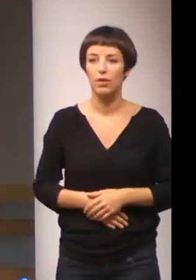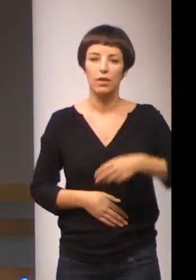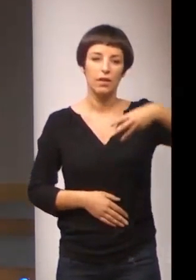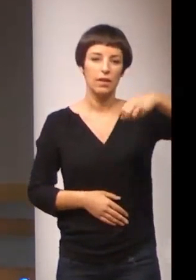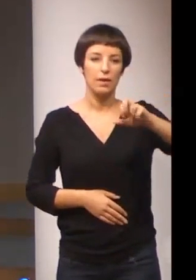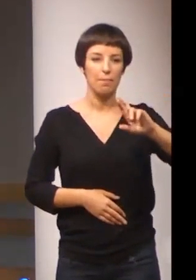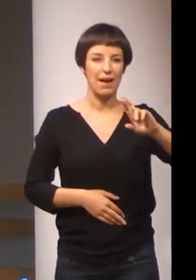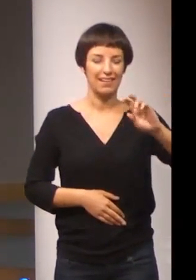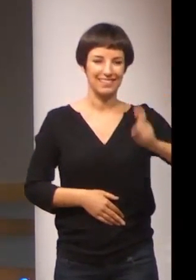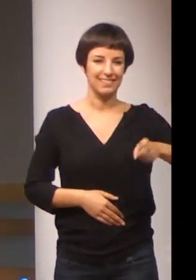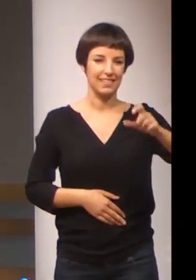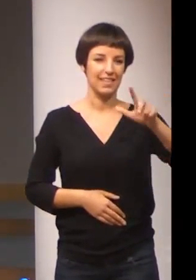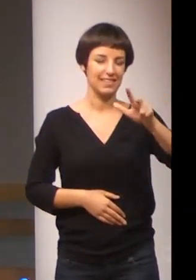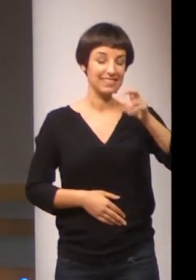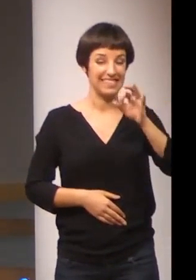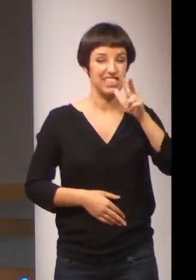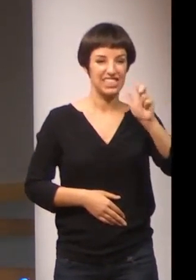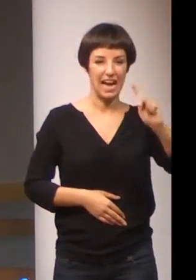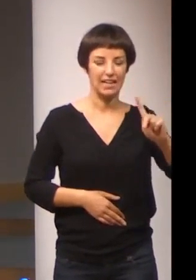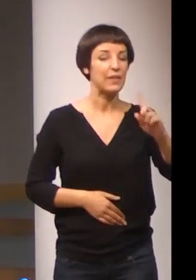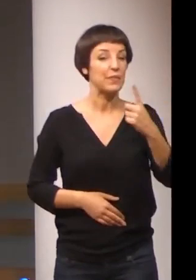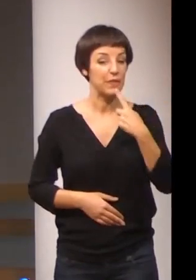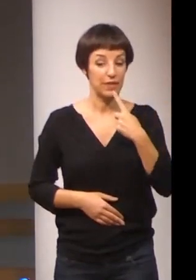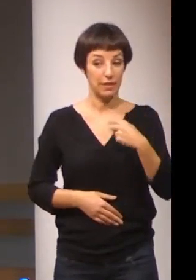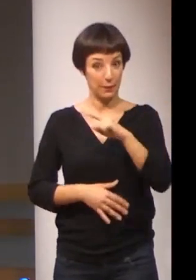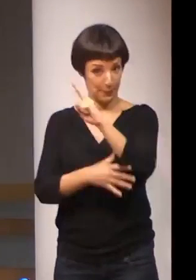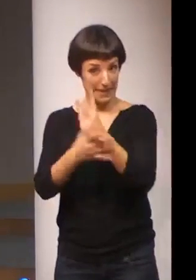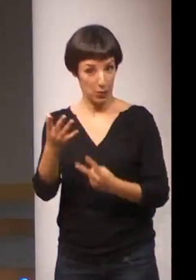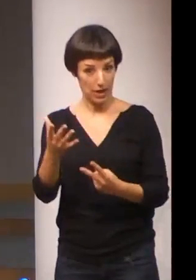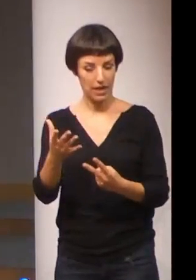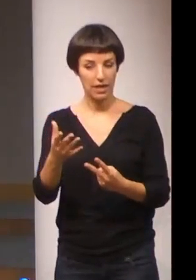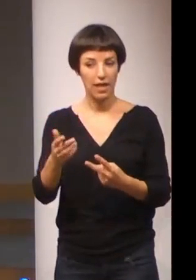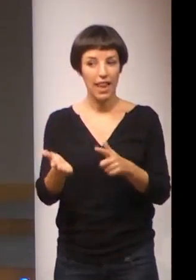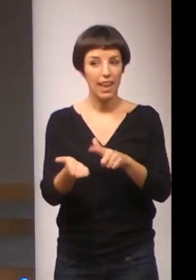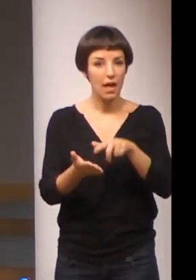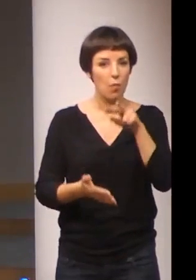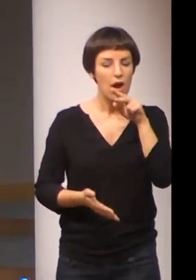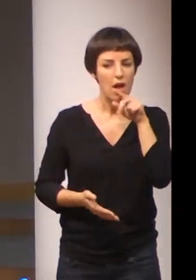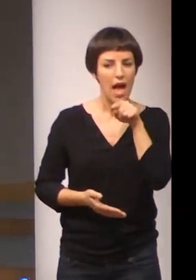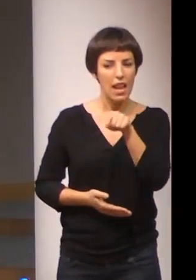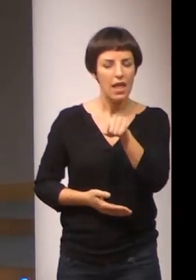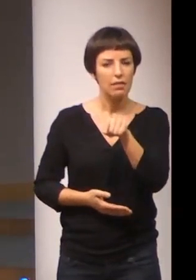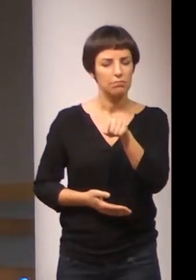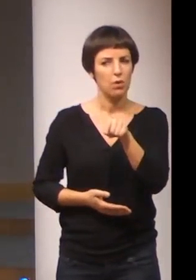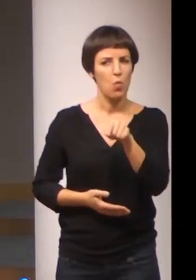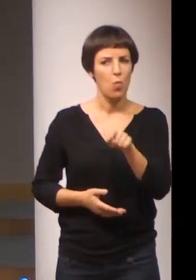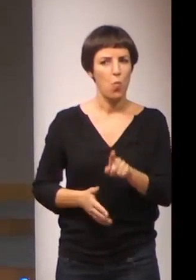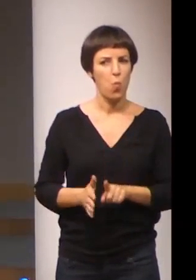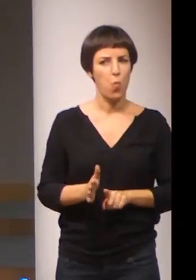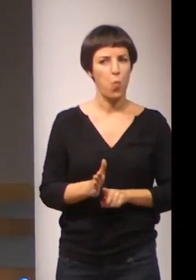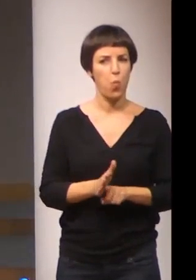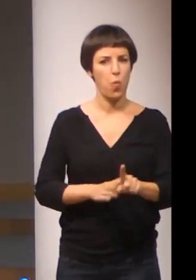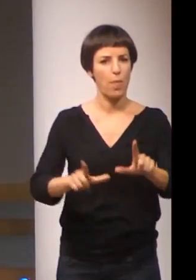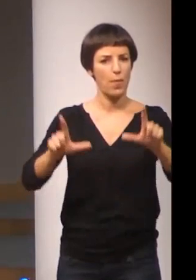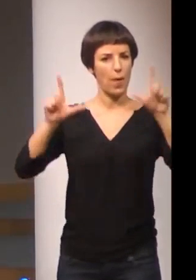considera que la lengua oral en este tipo de bilingüismo ha vuelto a cobrar protagonismo precisamente